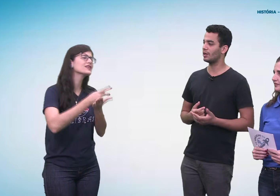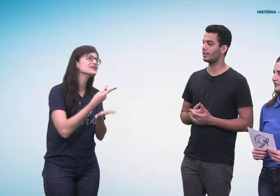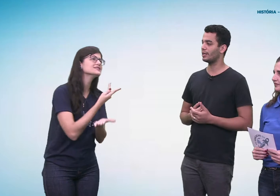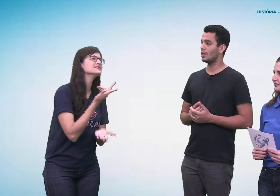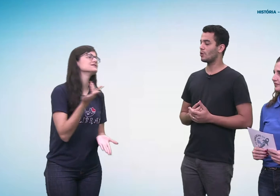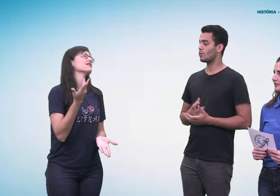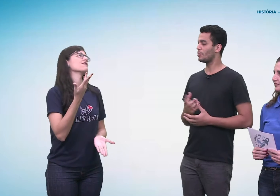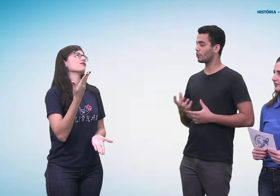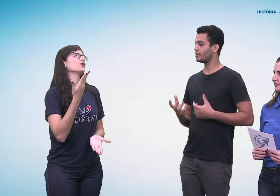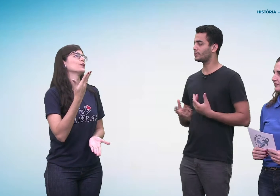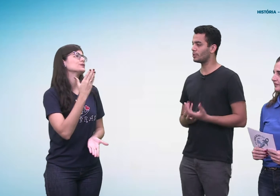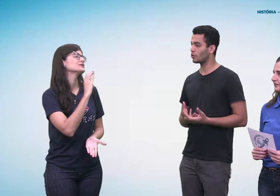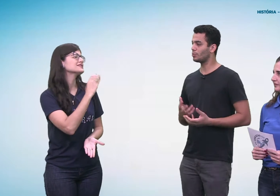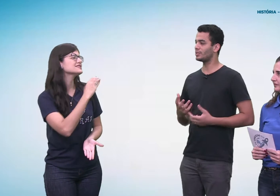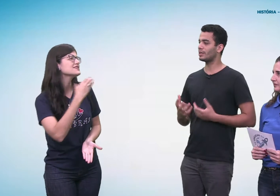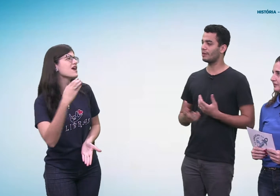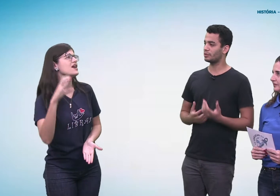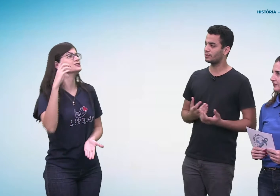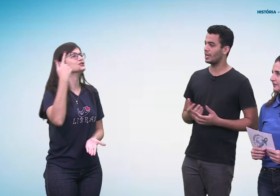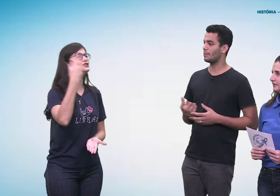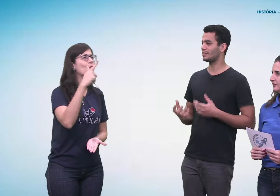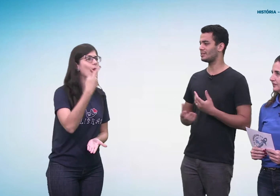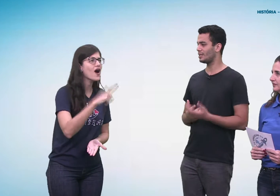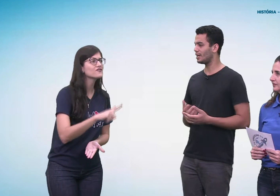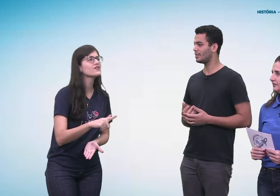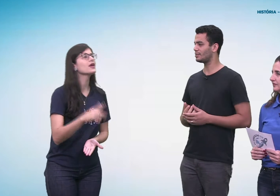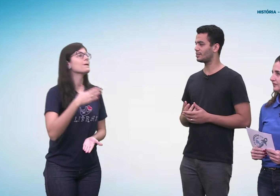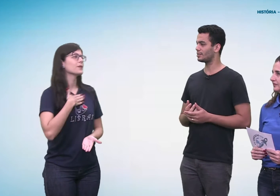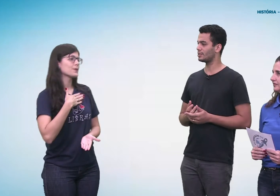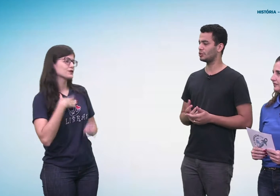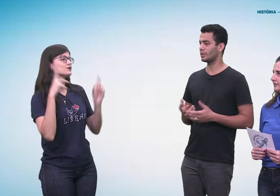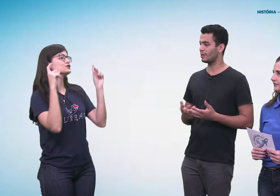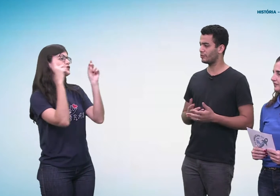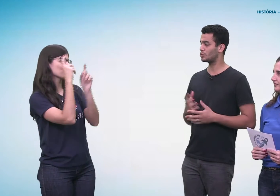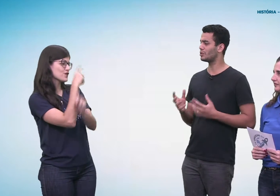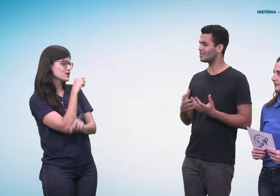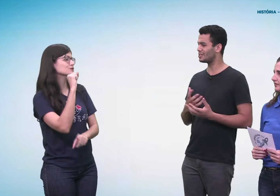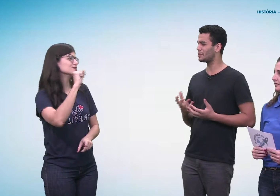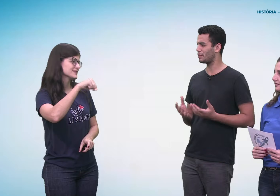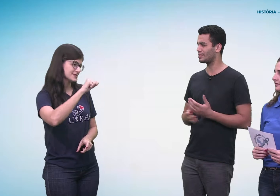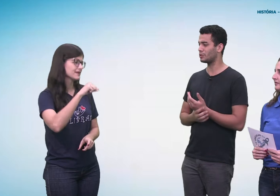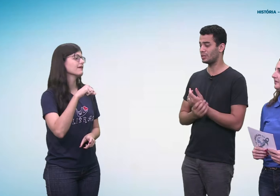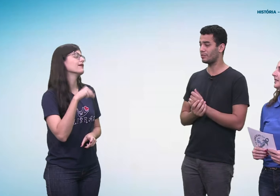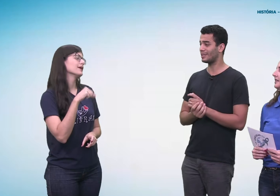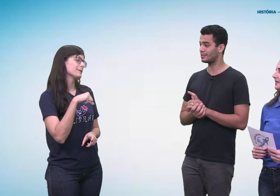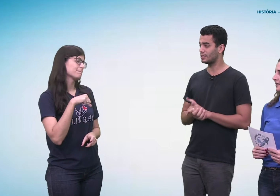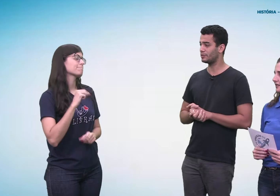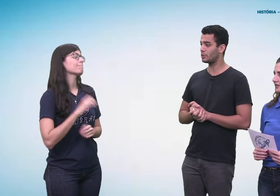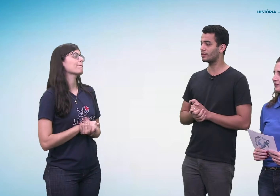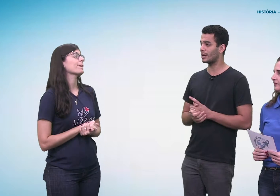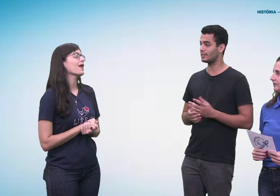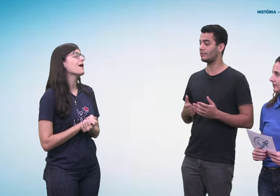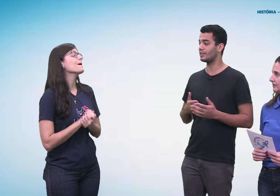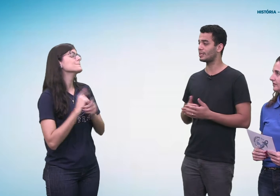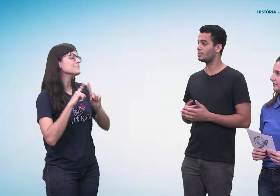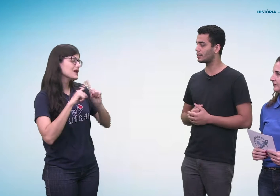história, o como aconteceu, como se dava os temas, as ciências, geografia, todas as disciplinas eu tive bastante dificuldade devido a essa